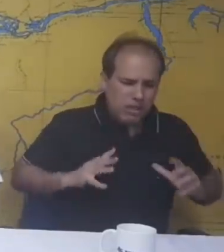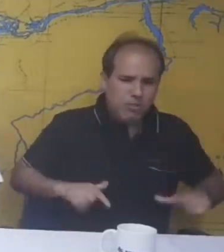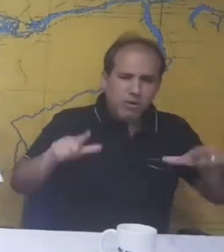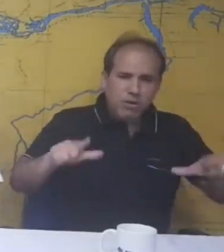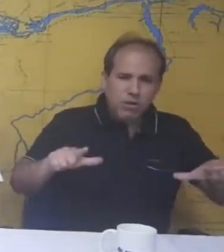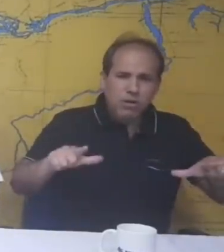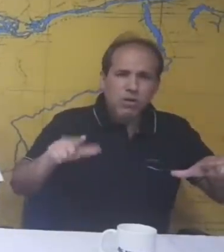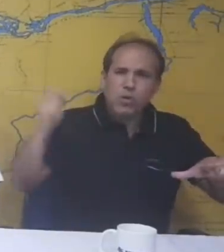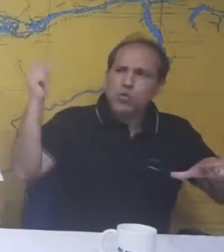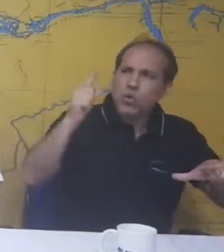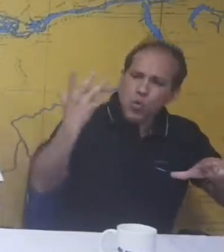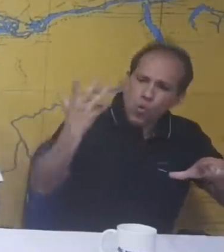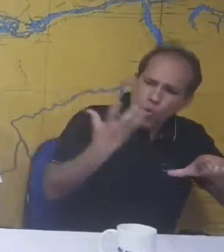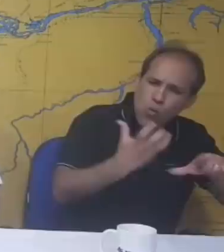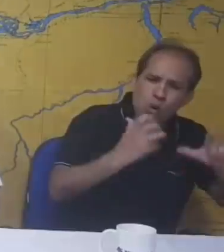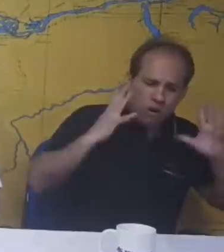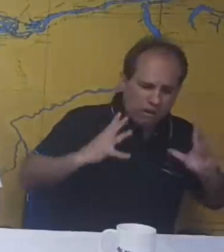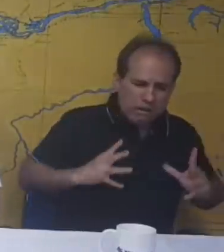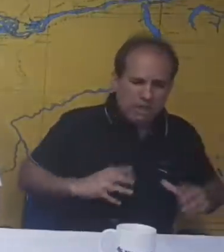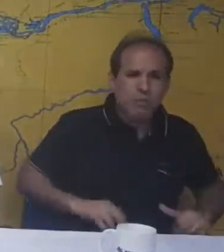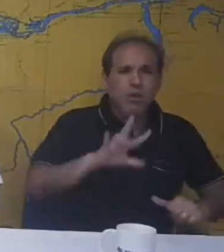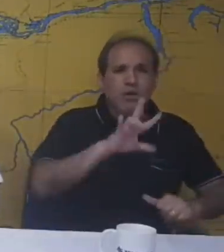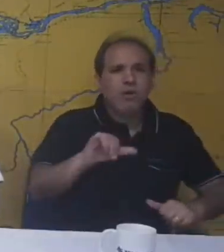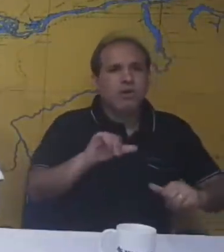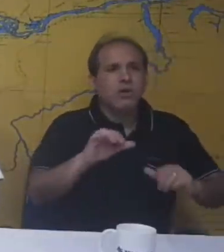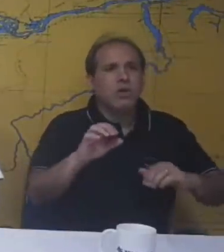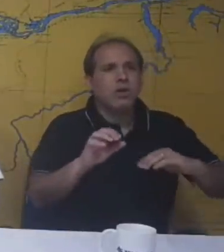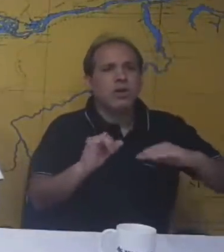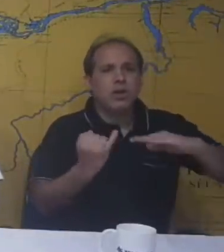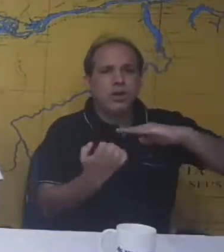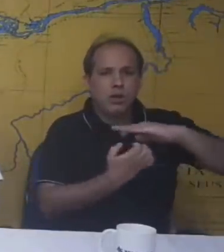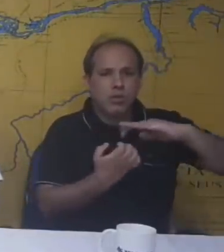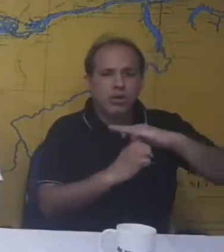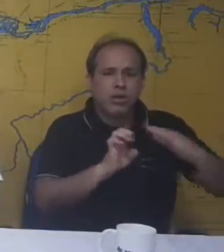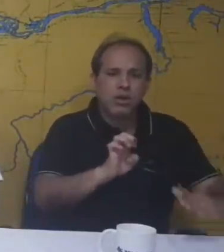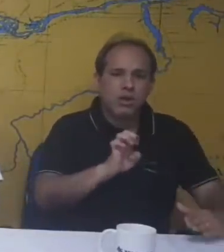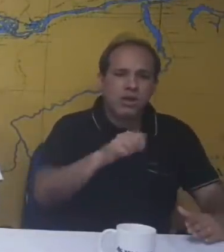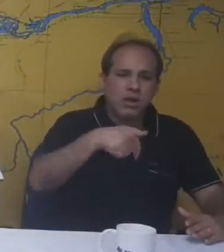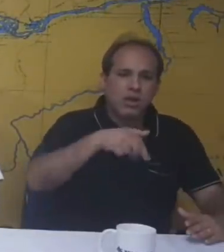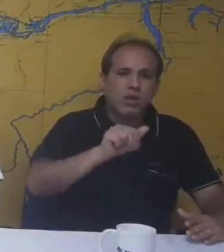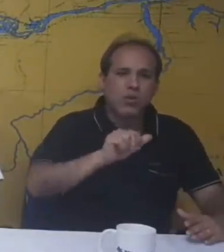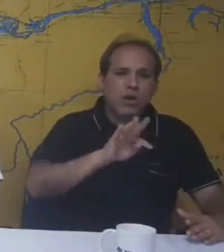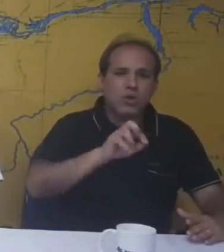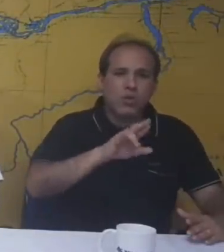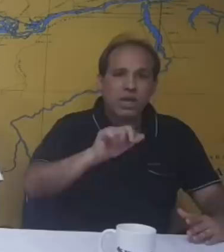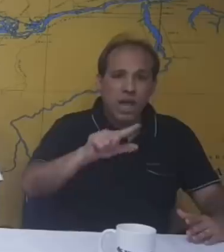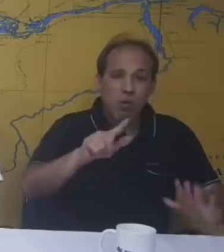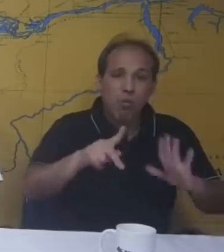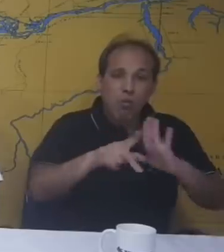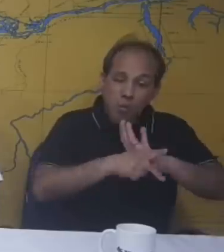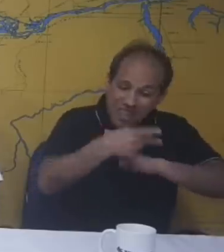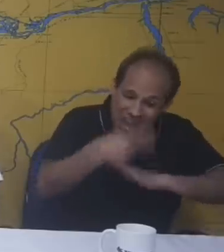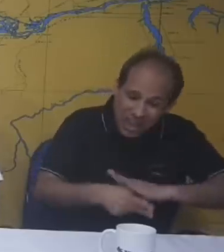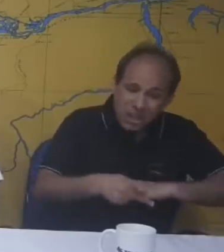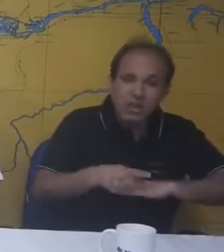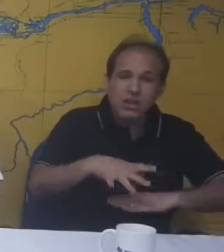placas solares que serão instaladas pela distribuidora Equatorial, que é a distribuidora aqui da região, né? É a